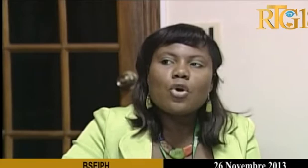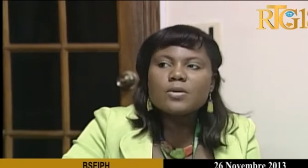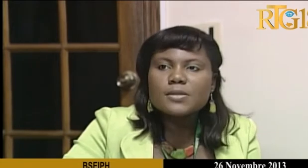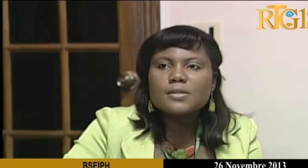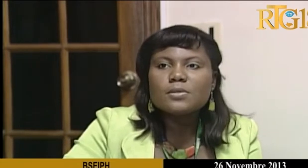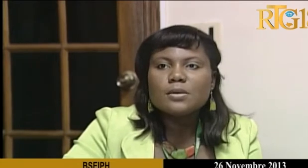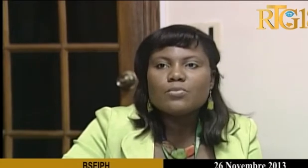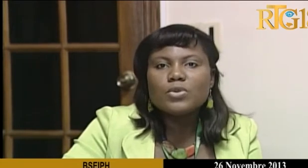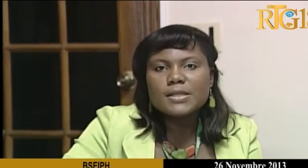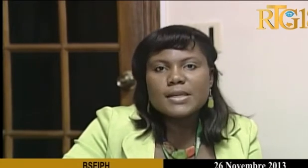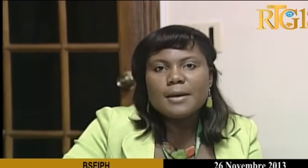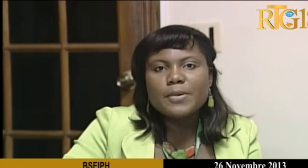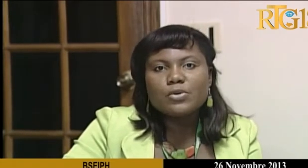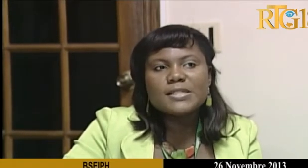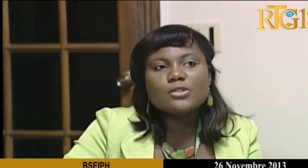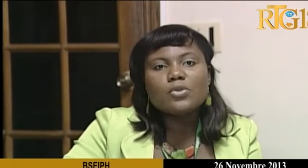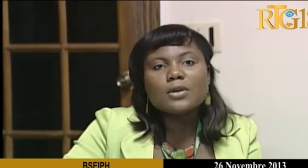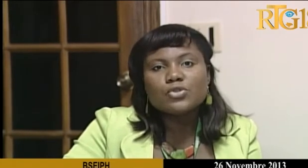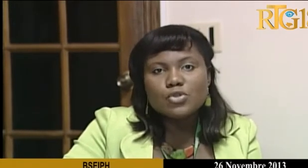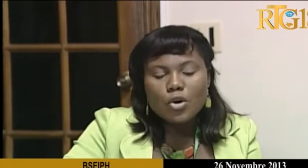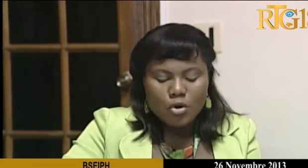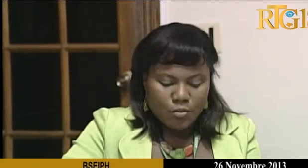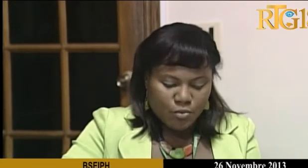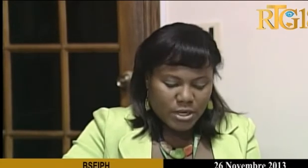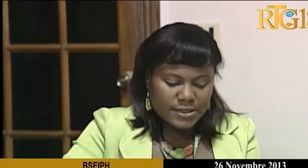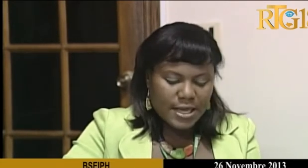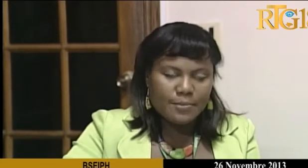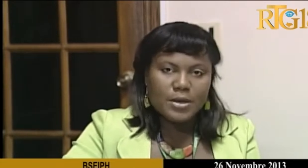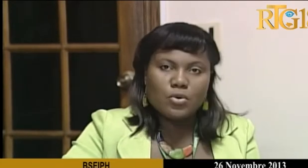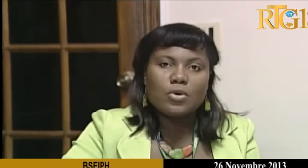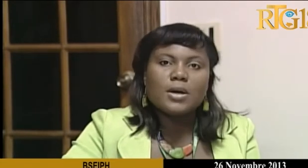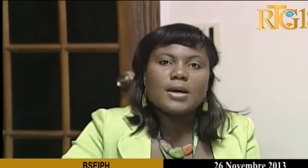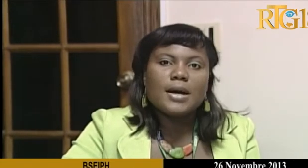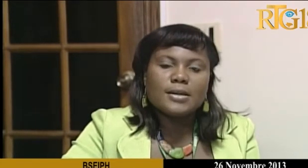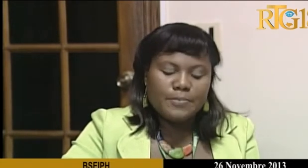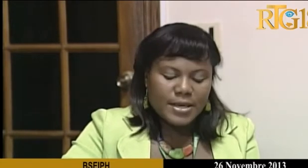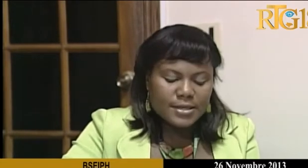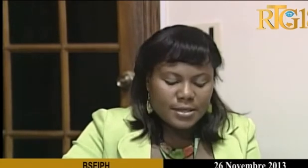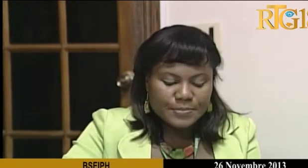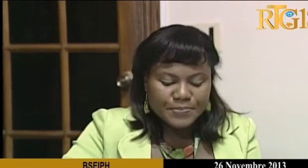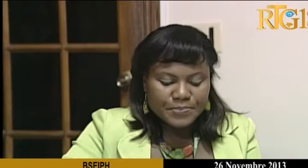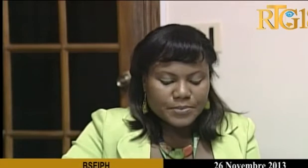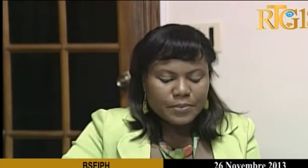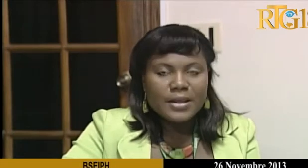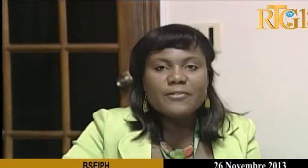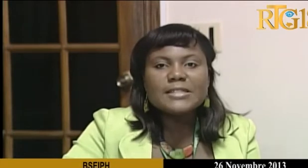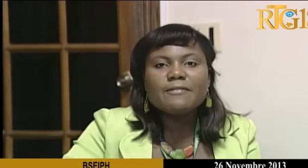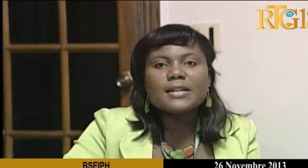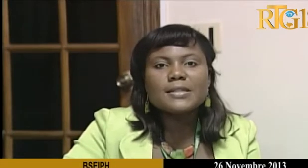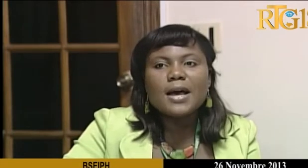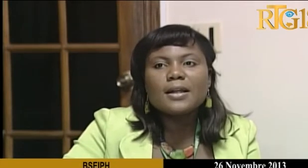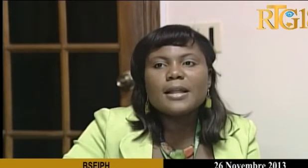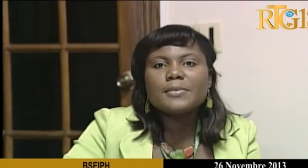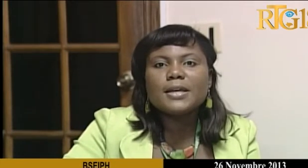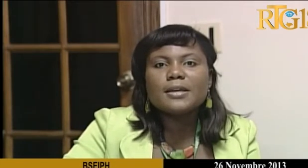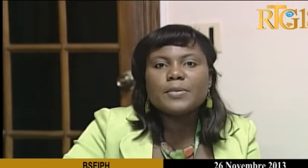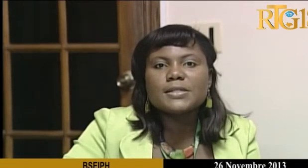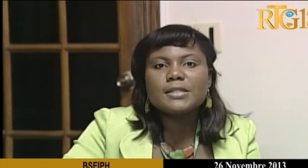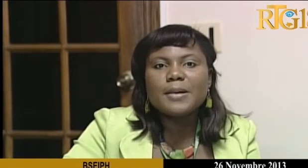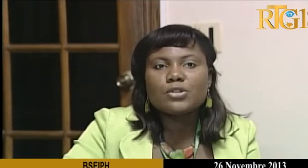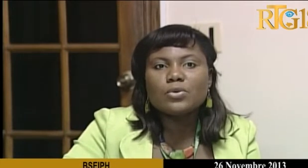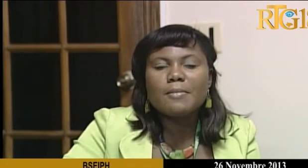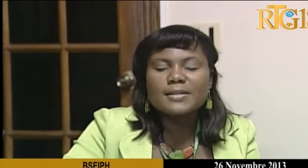par cause mon handicapé, situation mon handicapé dans le pays. Festival ça la